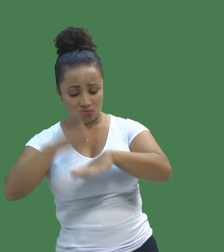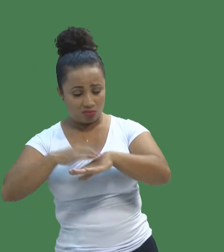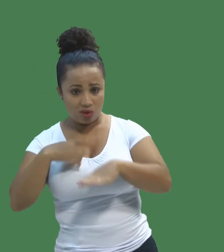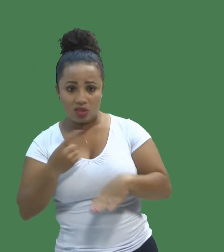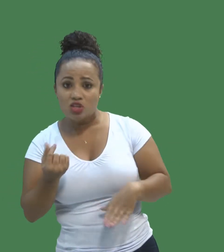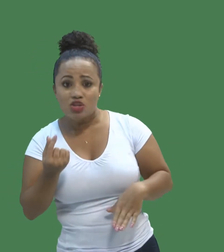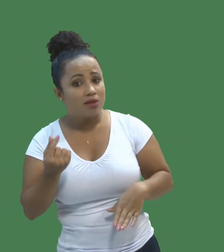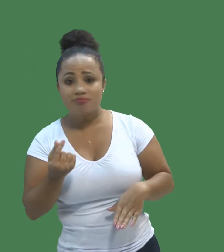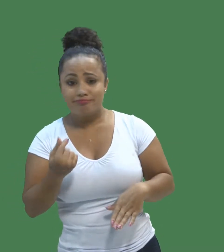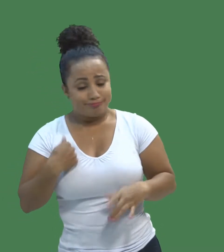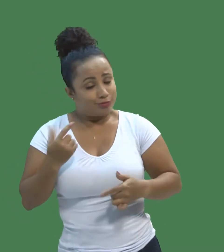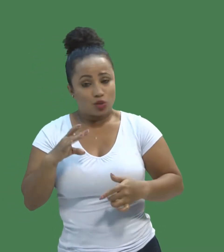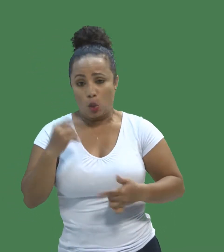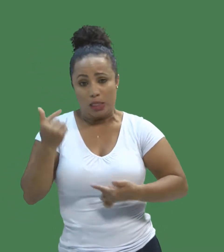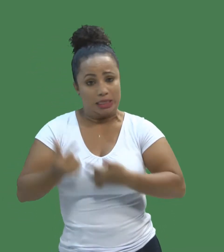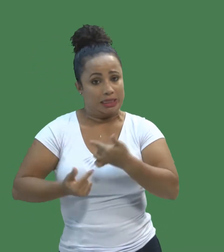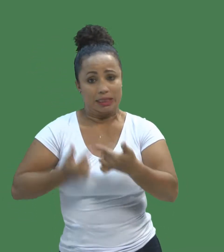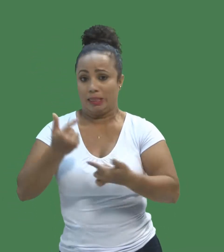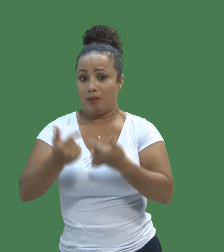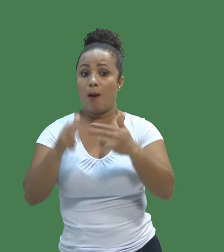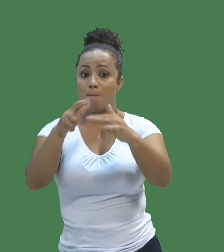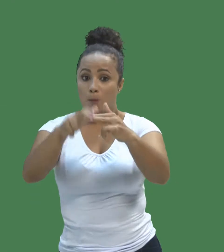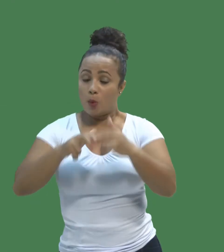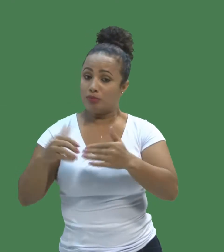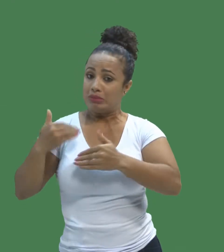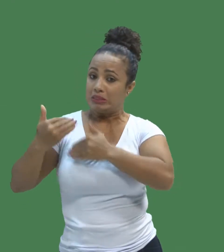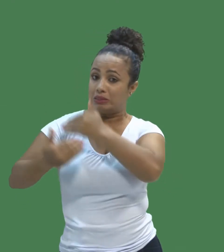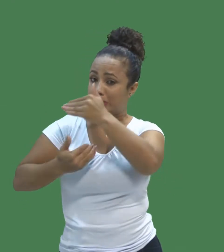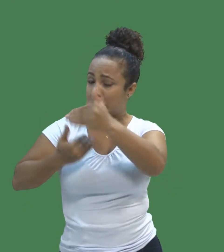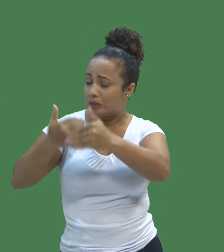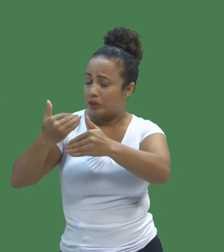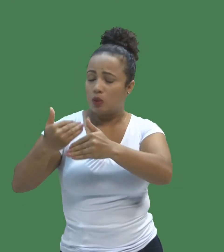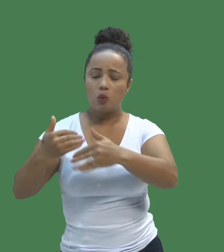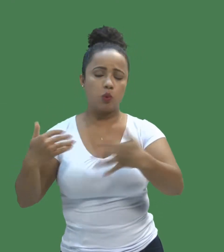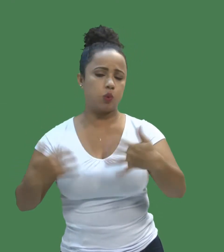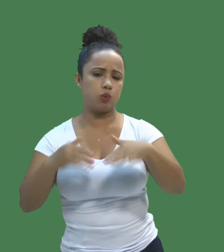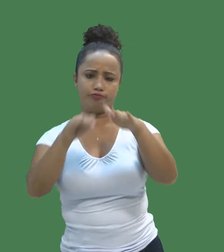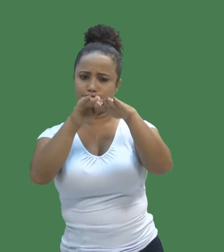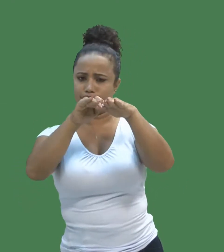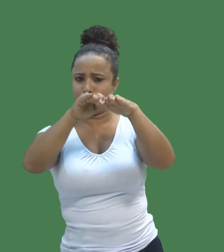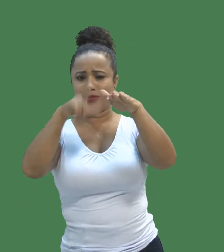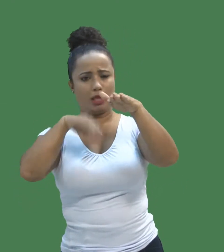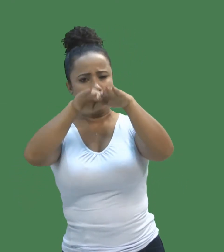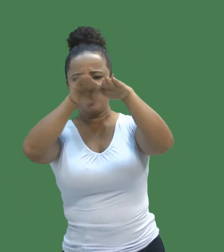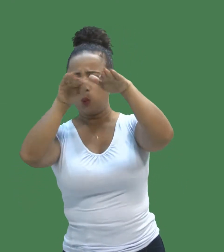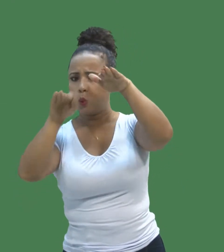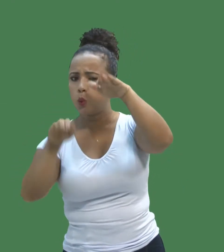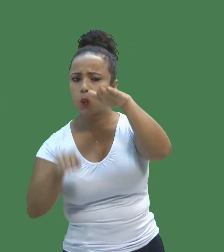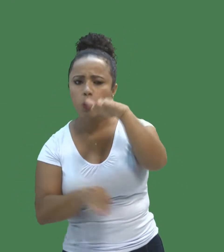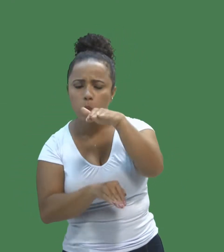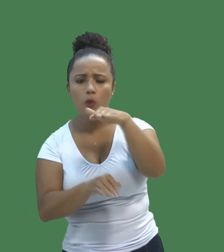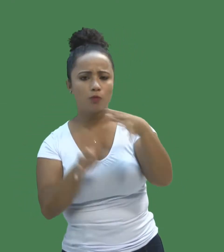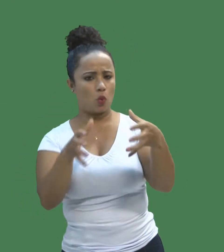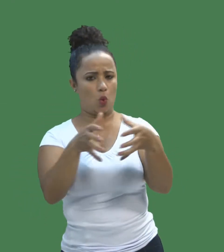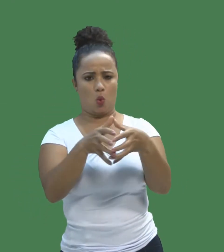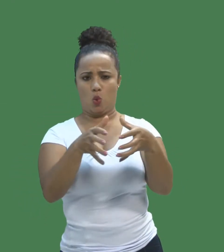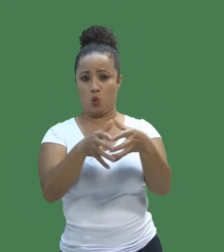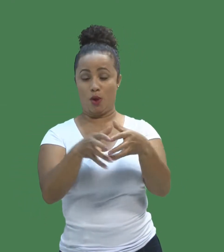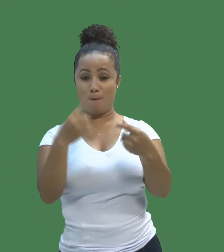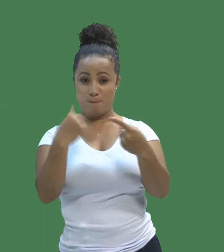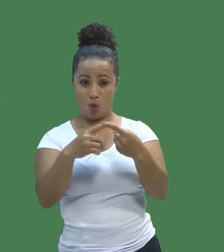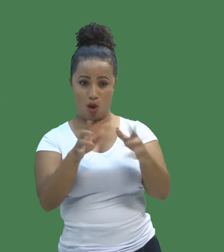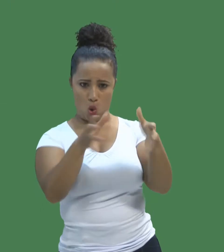desigualdade muito grande entre as classes, pois as classes dos proprietários, a fim de